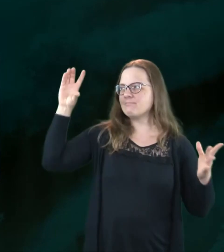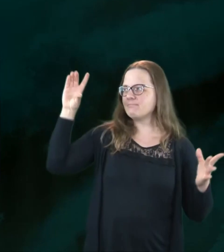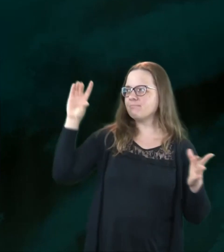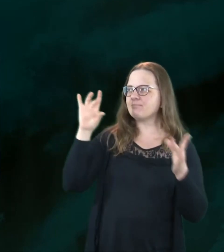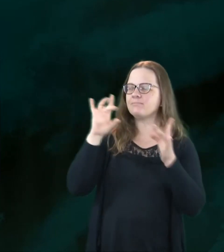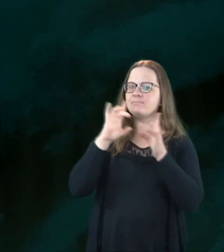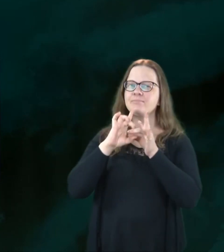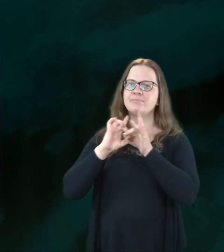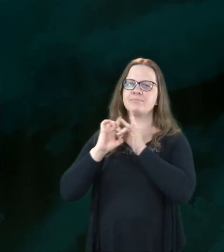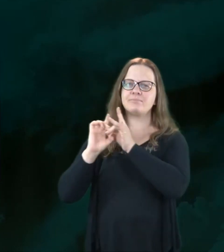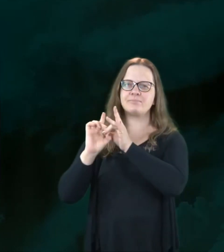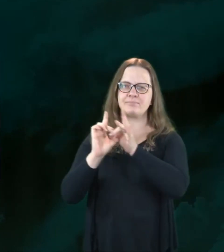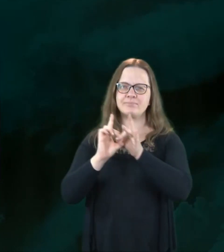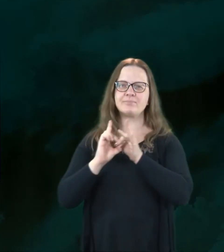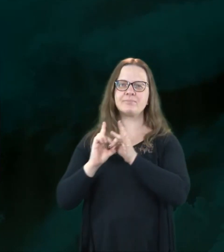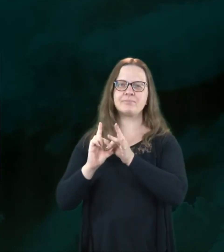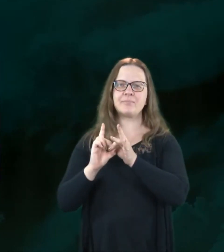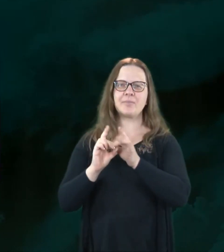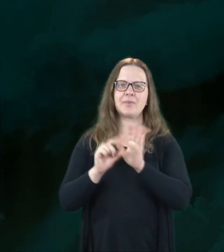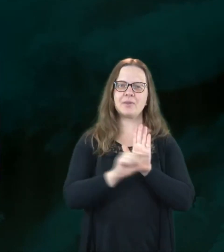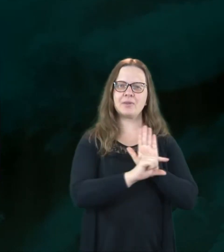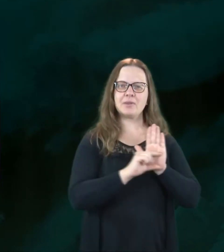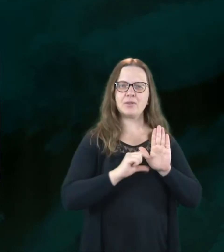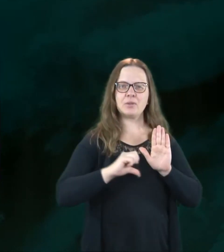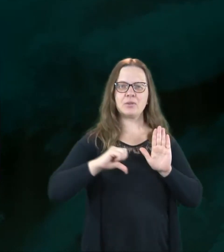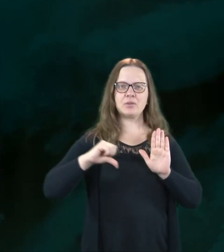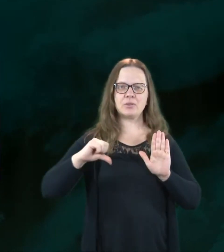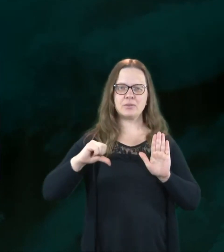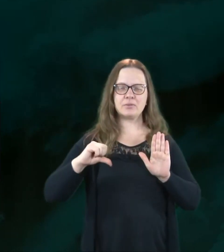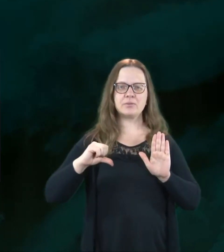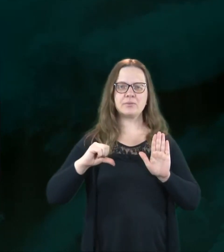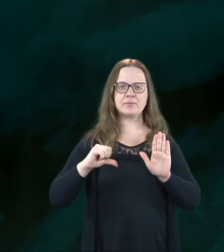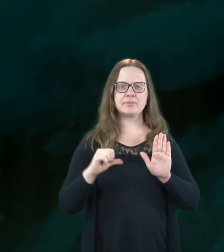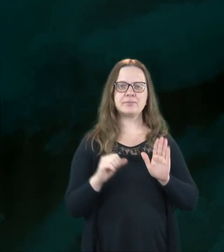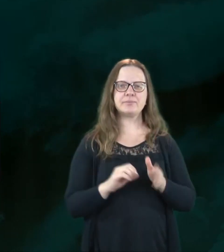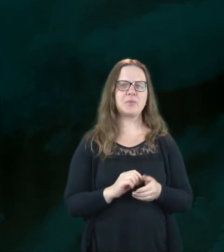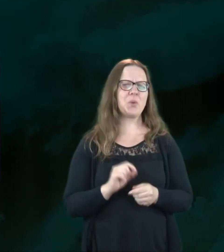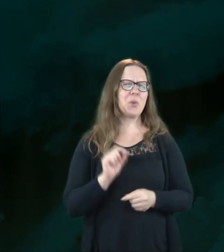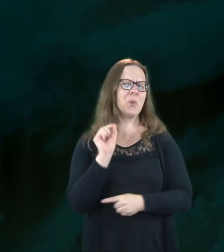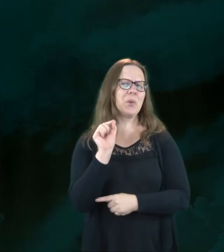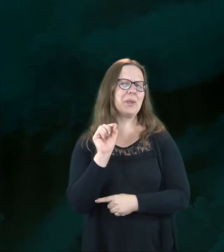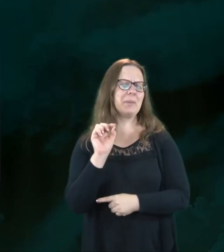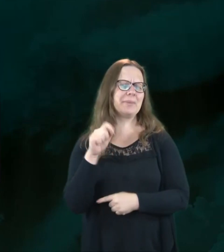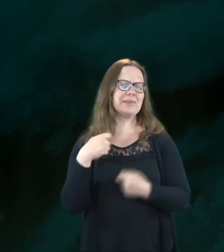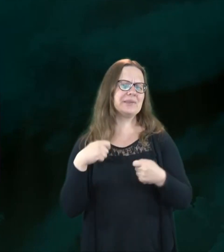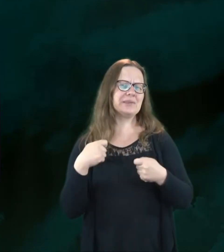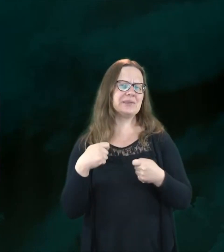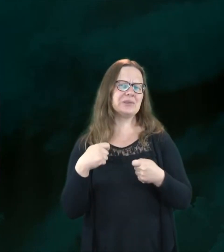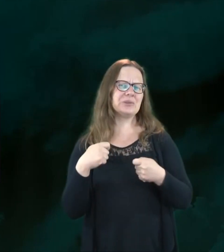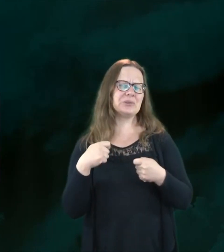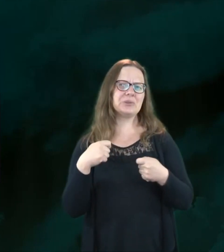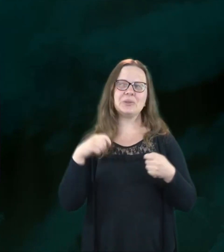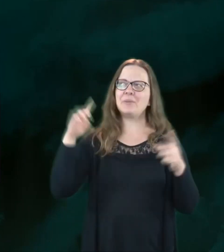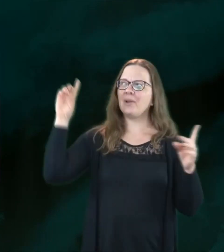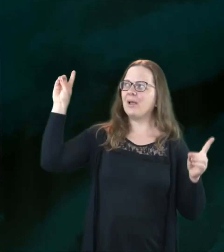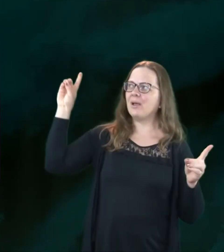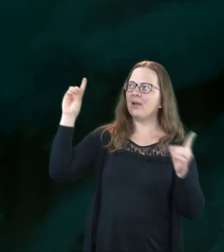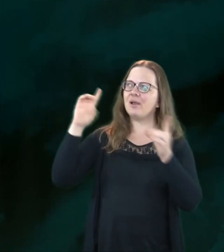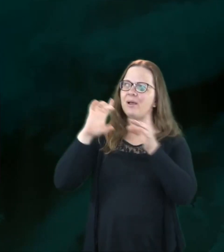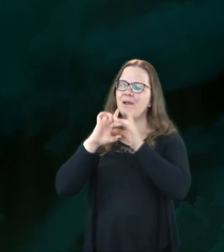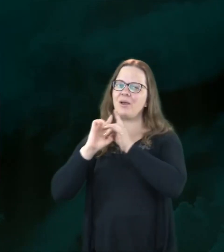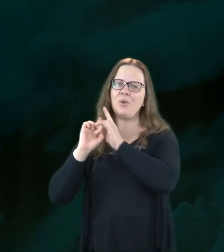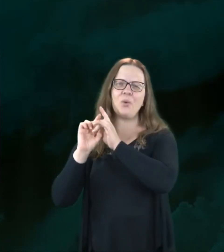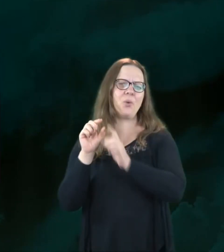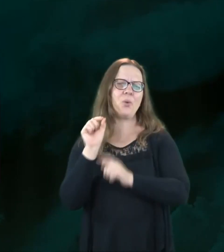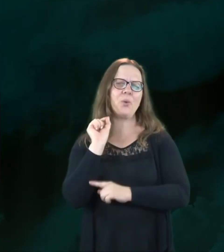Deus. Versículo 9, que tão somente o que você tem que fazer para receber essa reconexão? Se com a tua